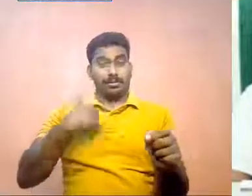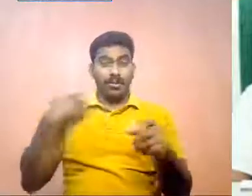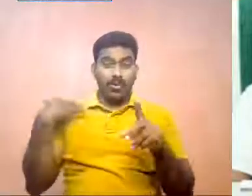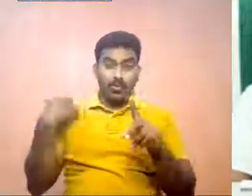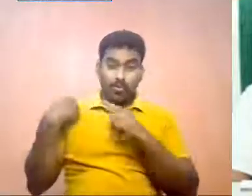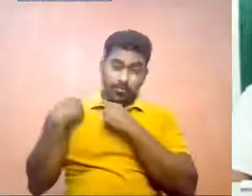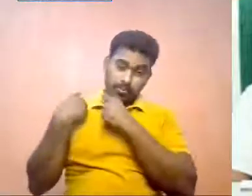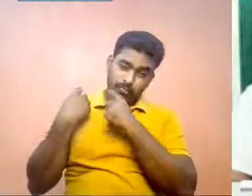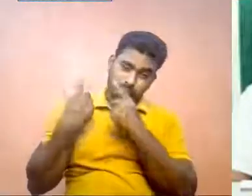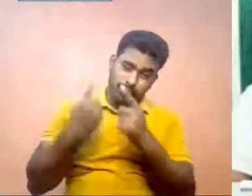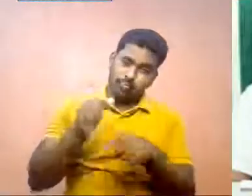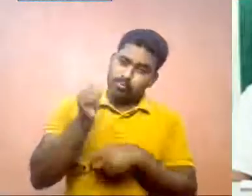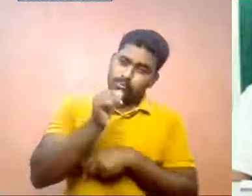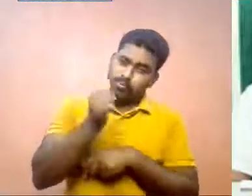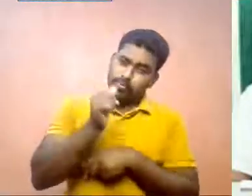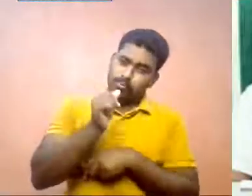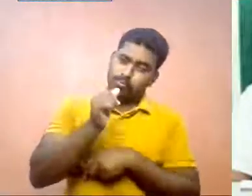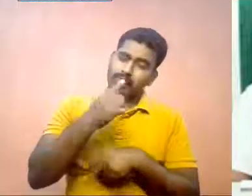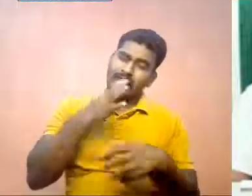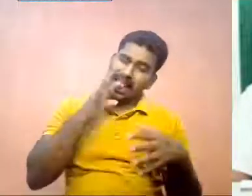എക്സൈസ് വകുപ്പ്